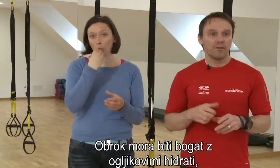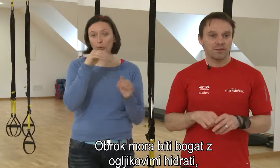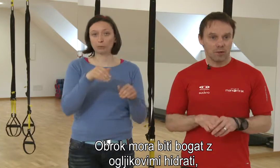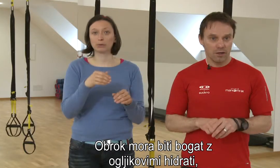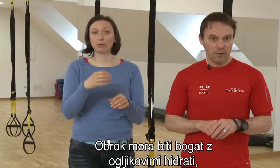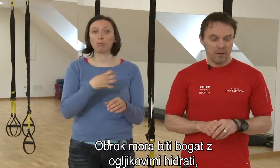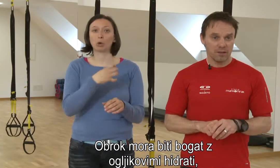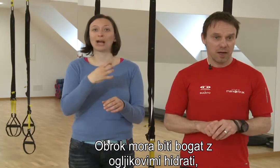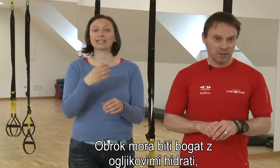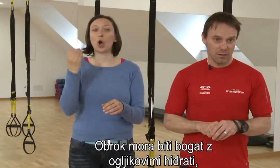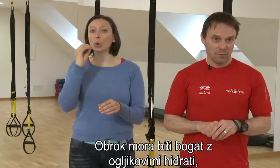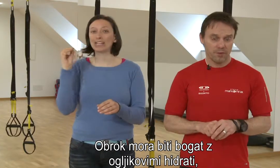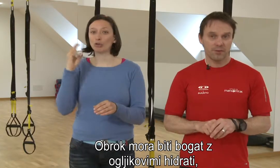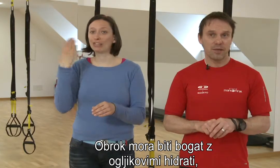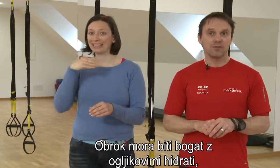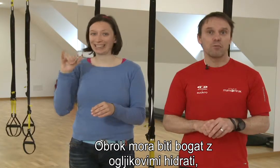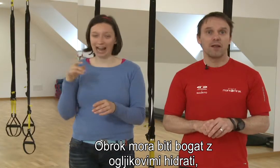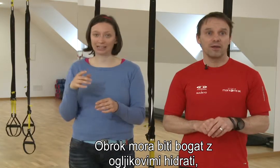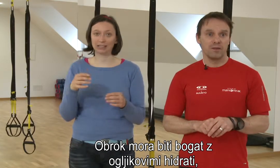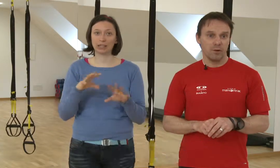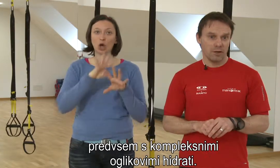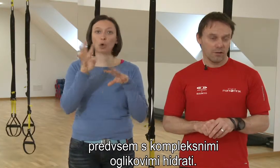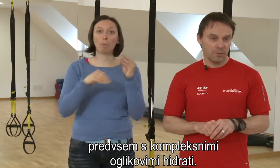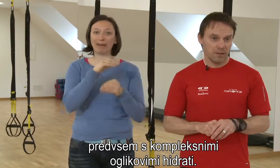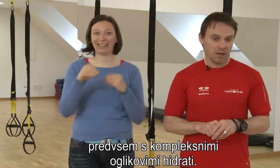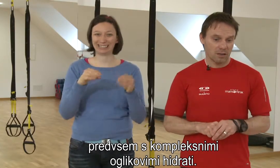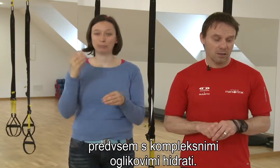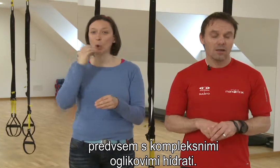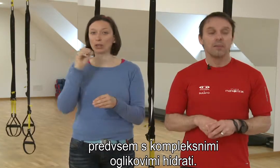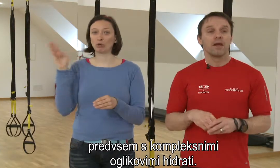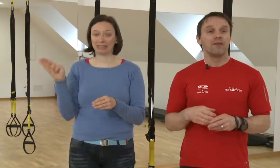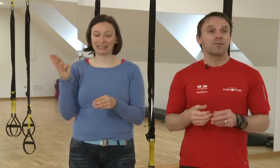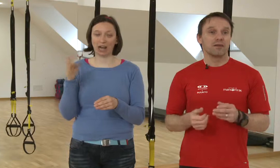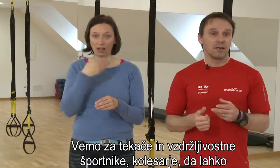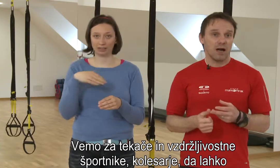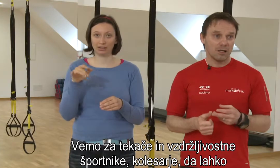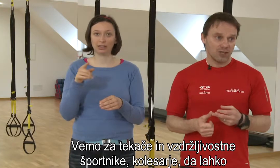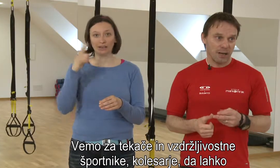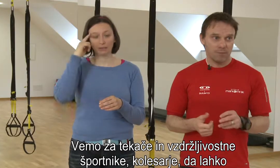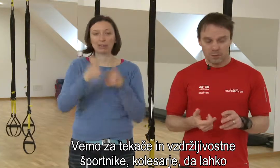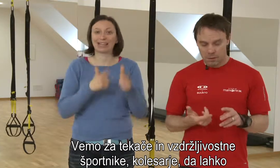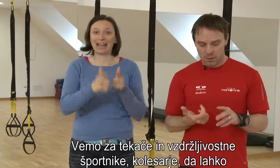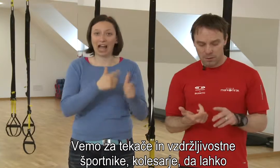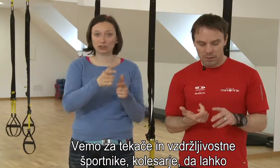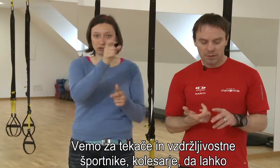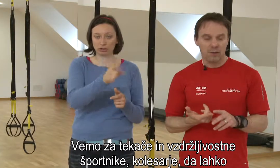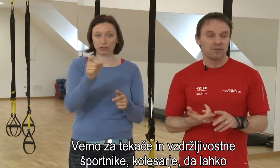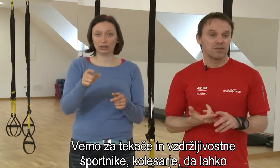z ogljikovimi hidrati, predvsem s kompleksnimi ogljikovimi hidrati. Vemo za tekače, in te